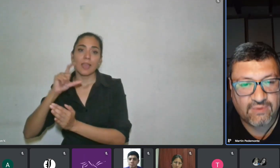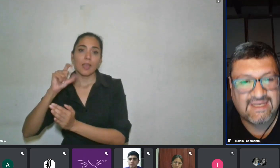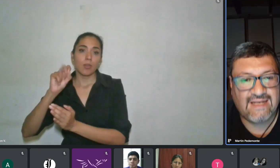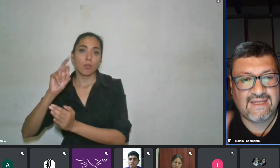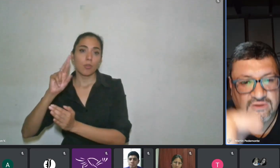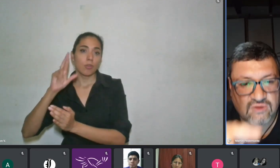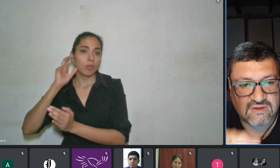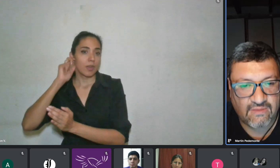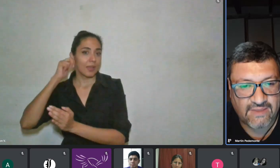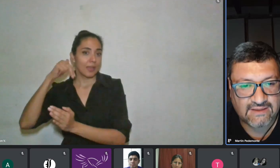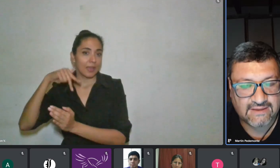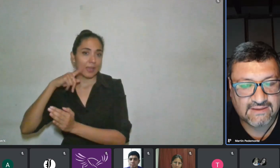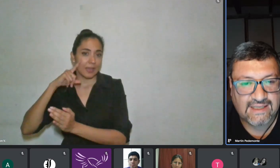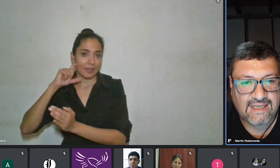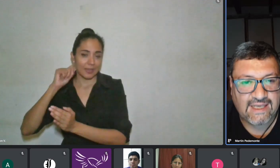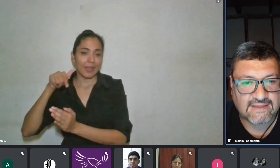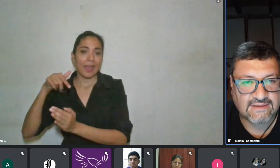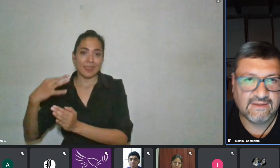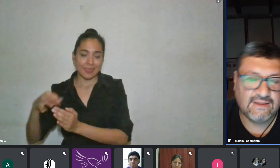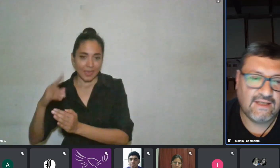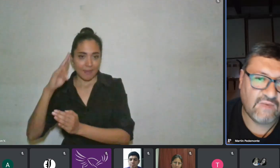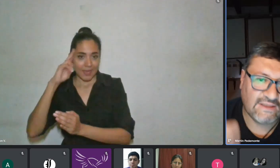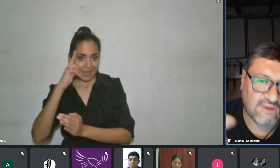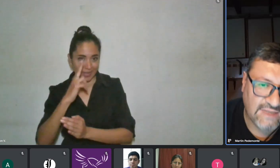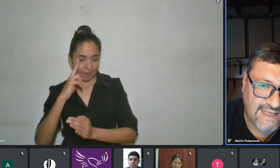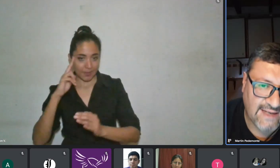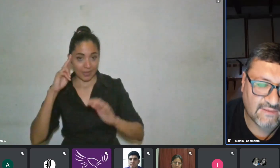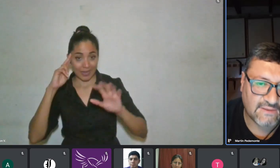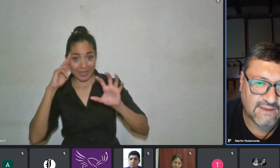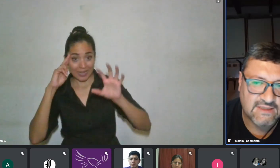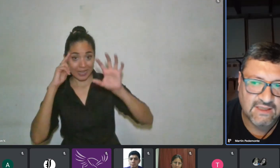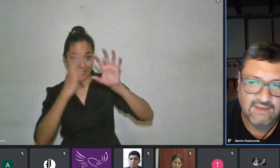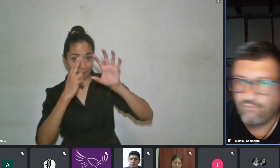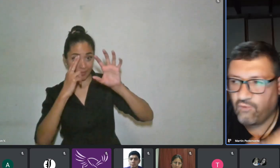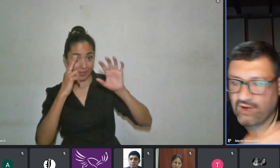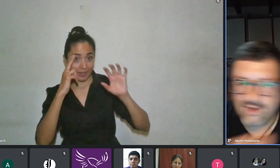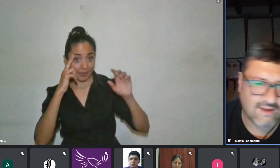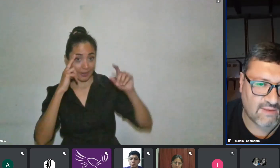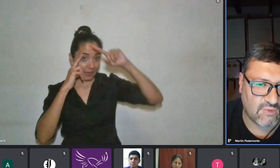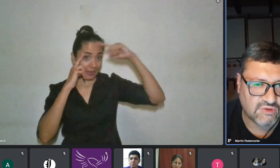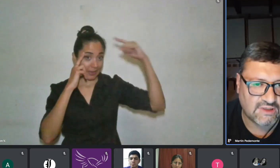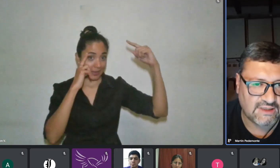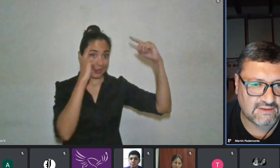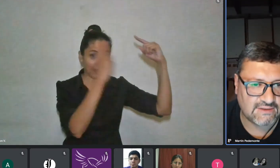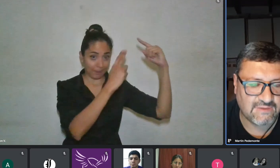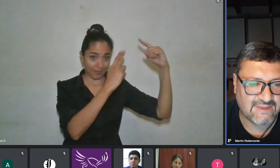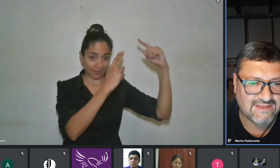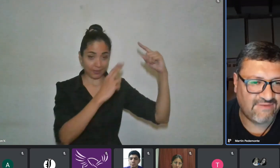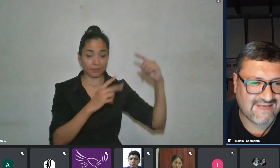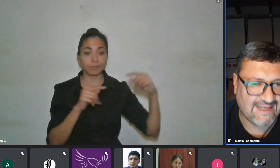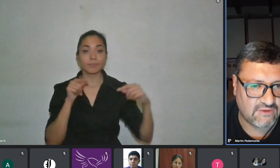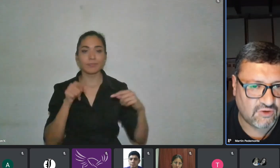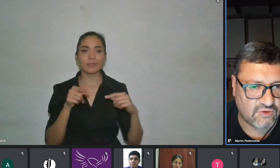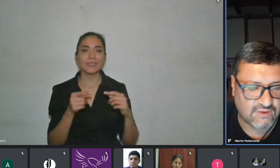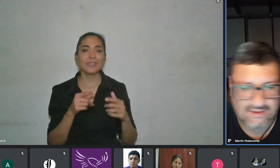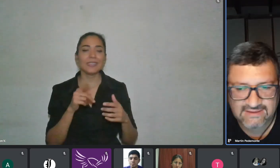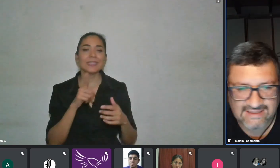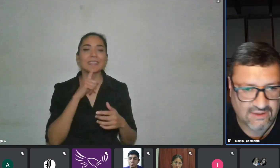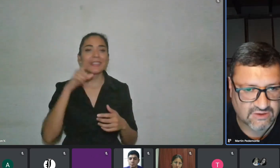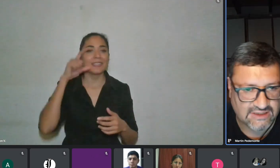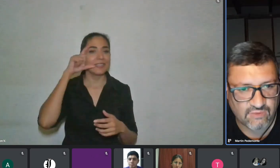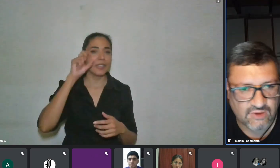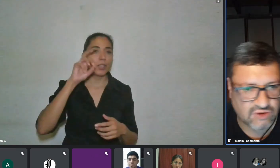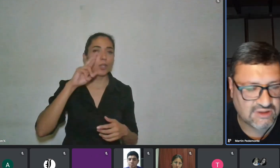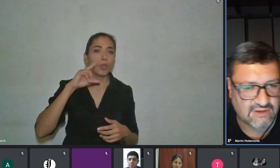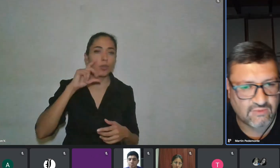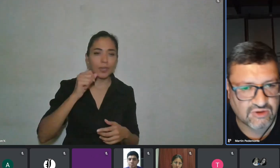Constitución provincial y así sucesivamente. Es una teoría que se fue, digamos, diversificando en cerca de